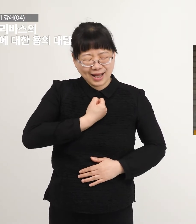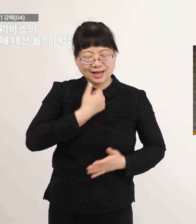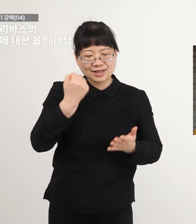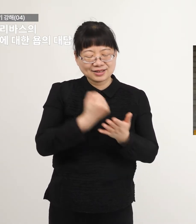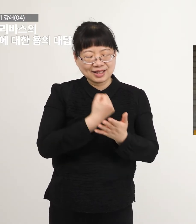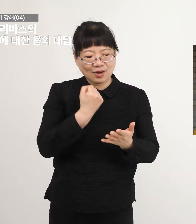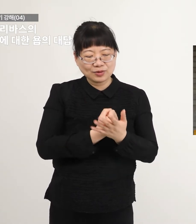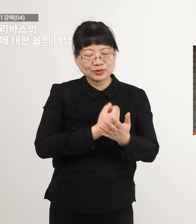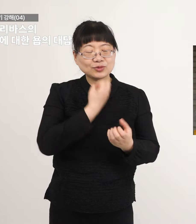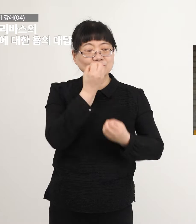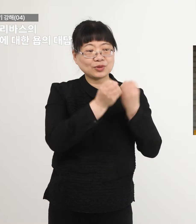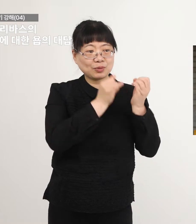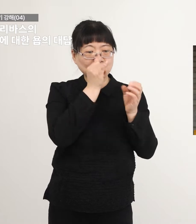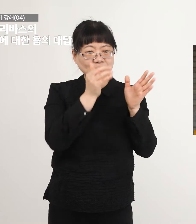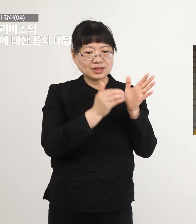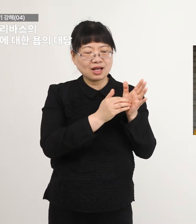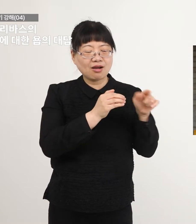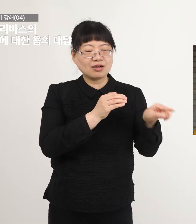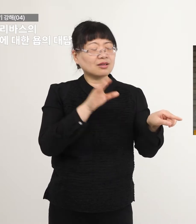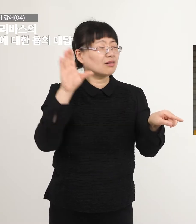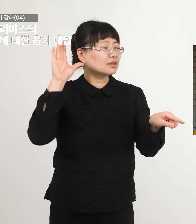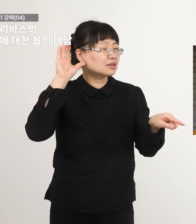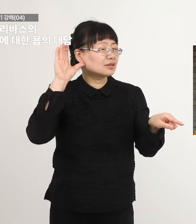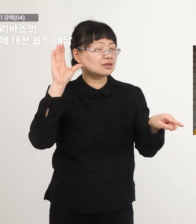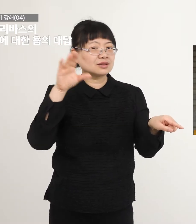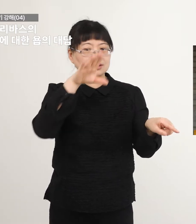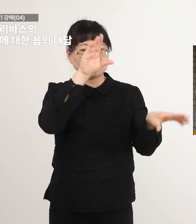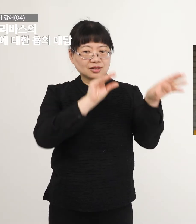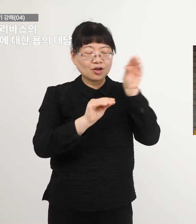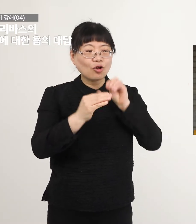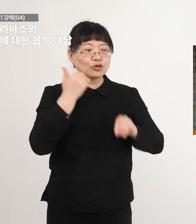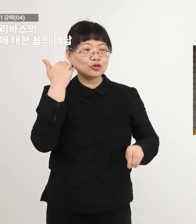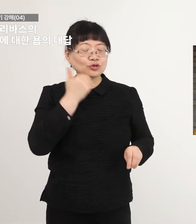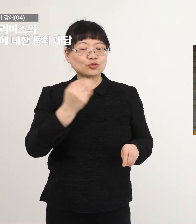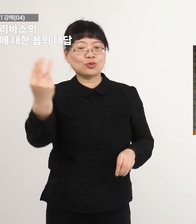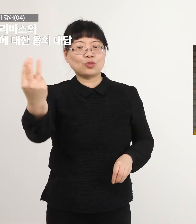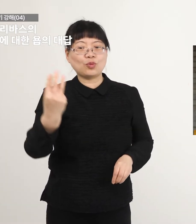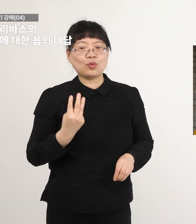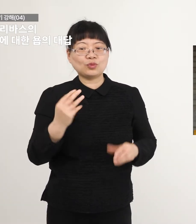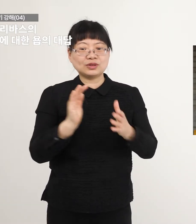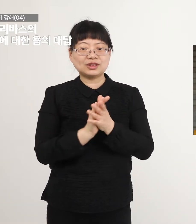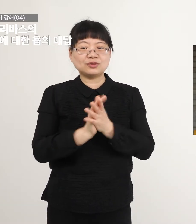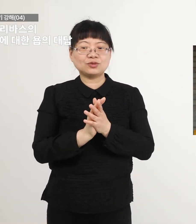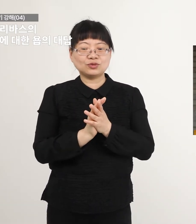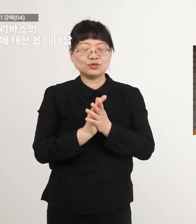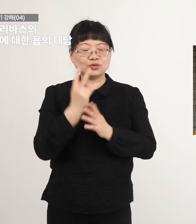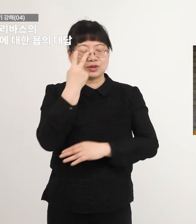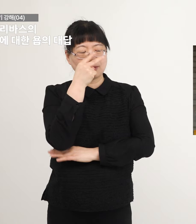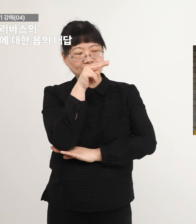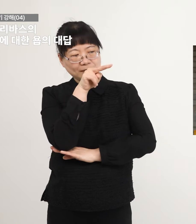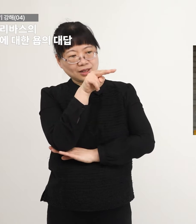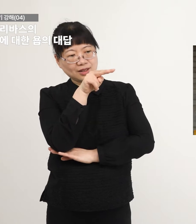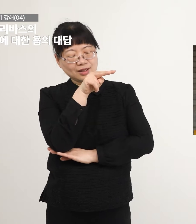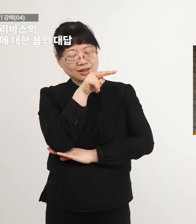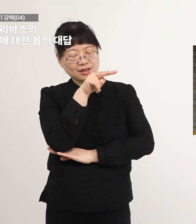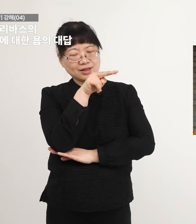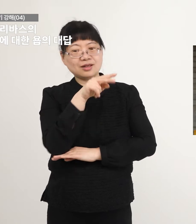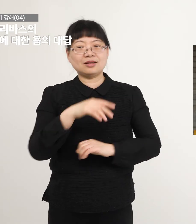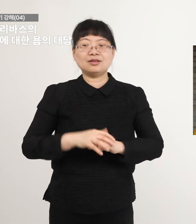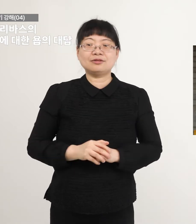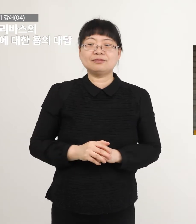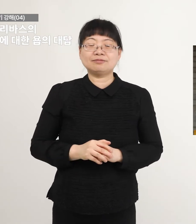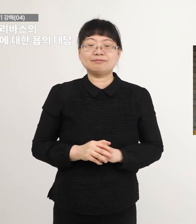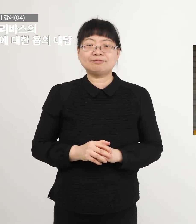이어집니다. 그걸 누가 듣죠? 찾아온 친구 셋이 물끄러미